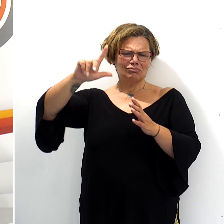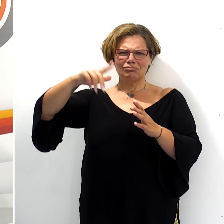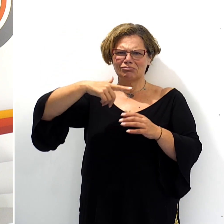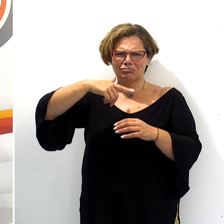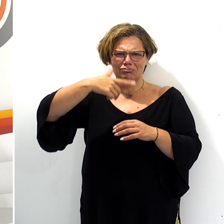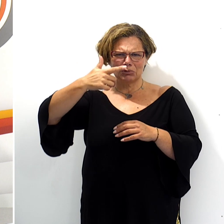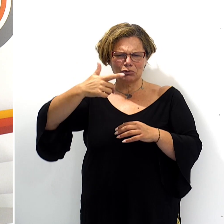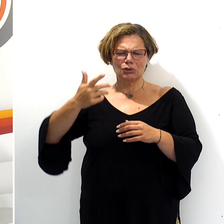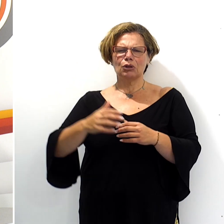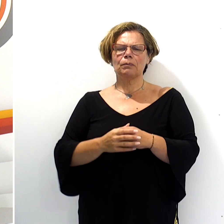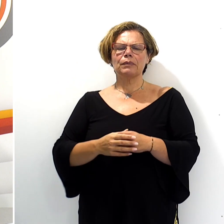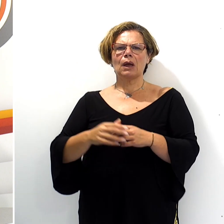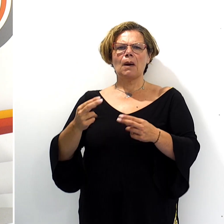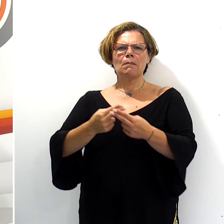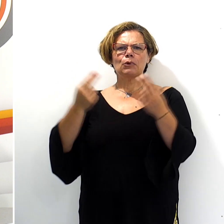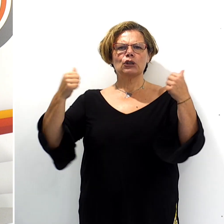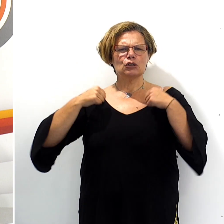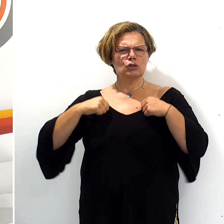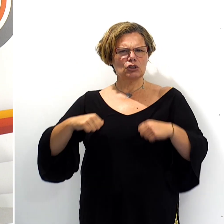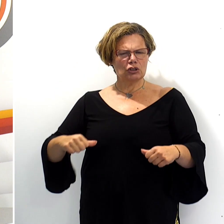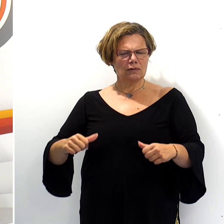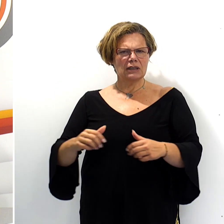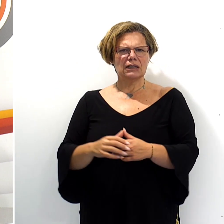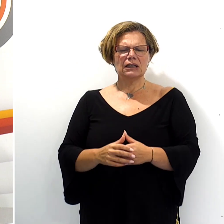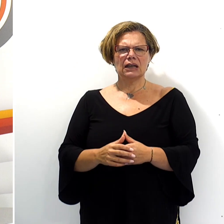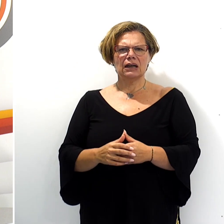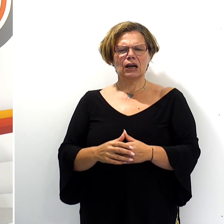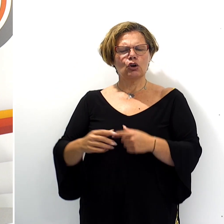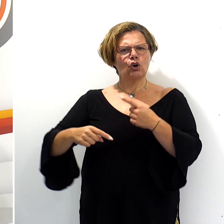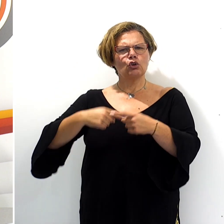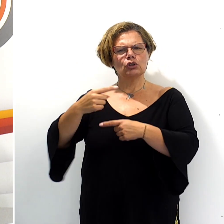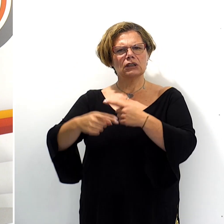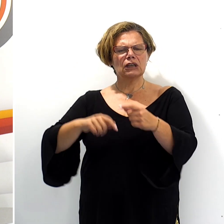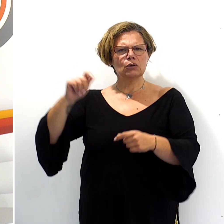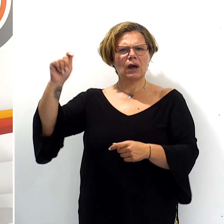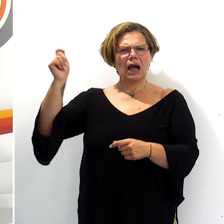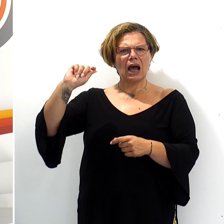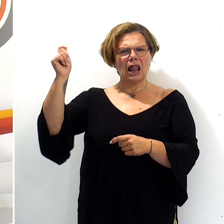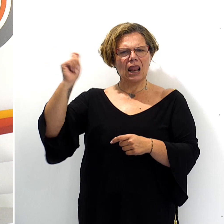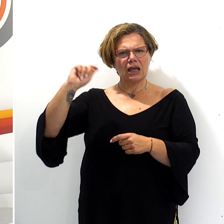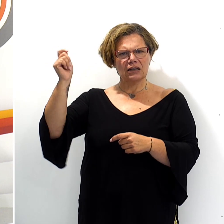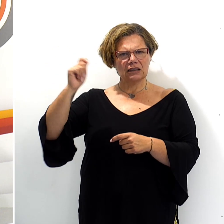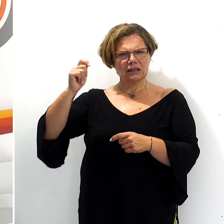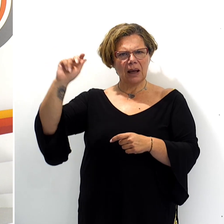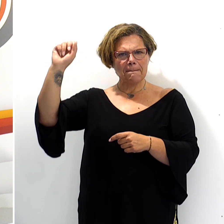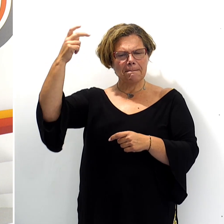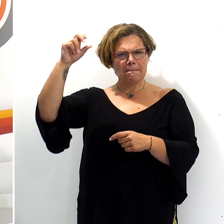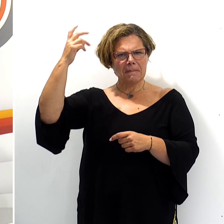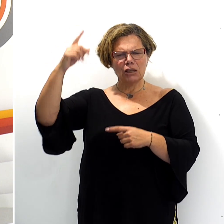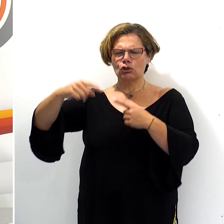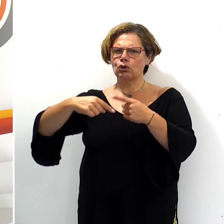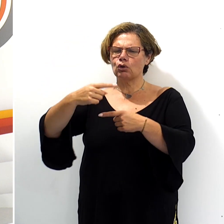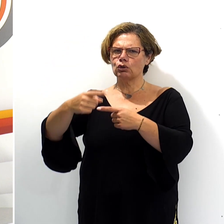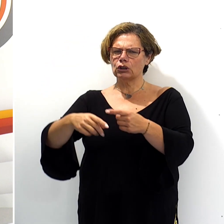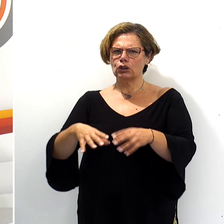ha prorogato e innalzato l'allerta meteo già in vigore a partire